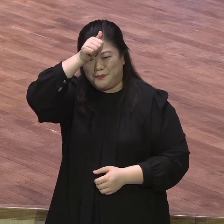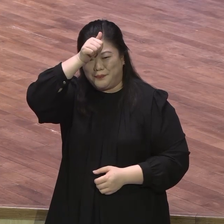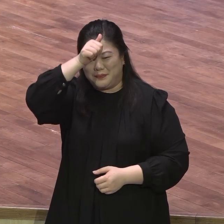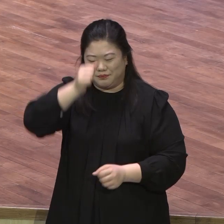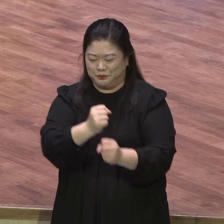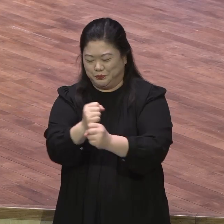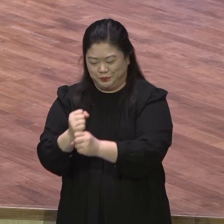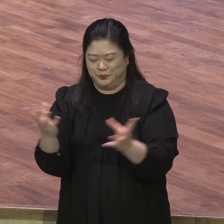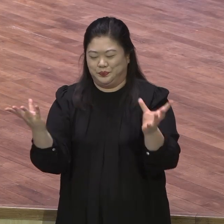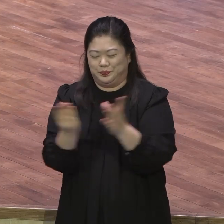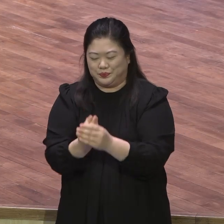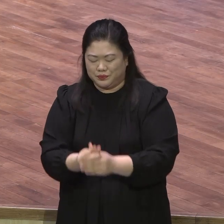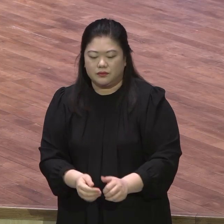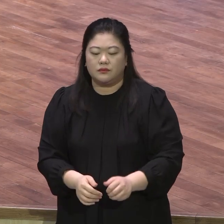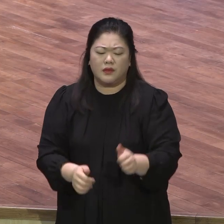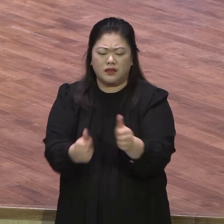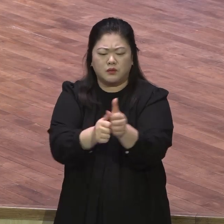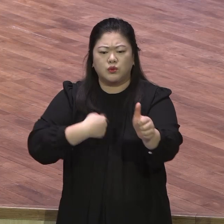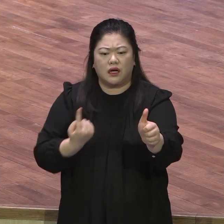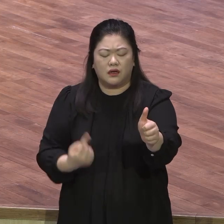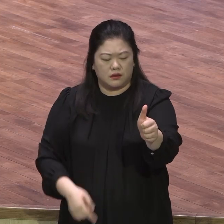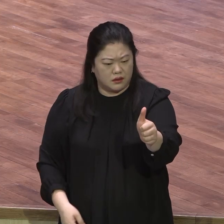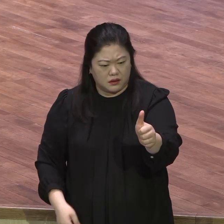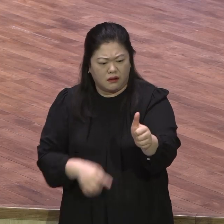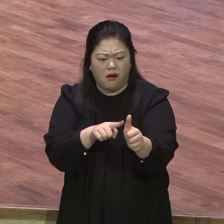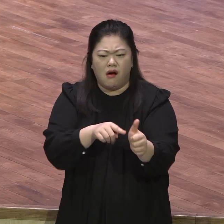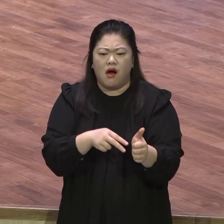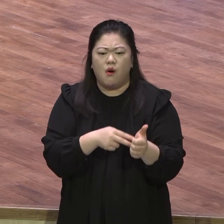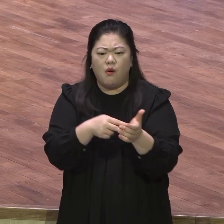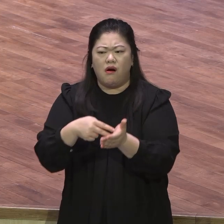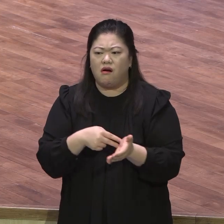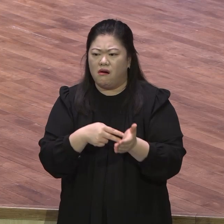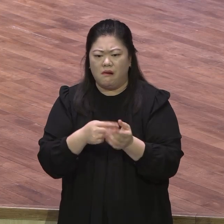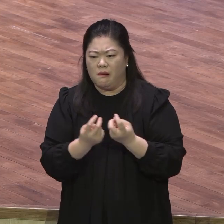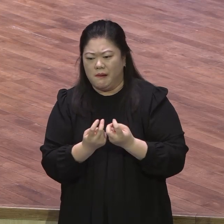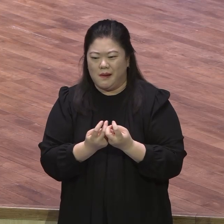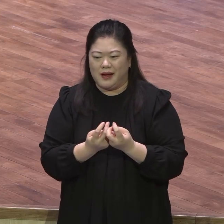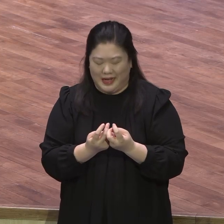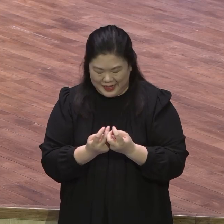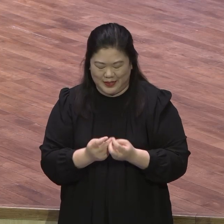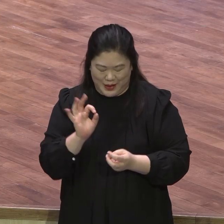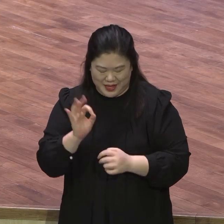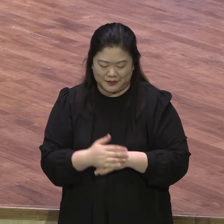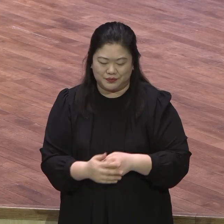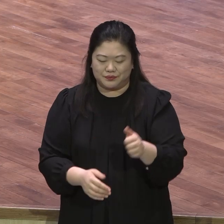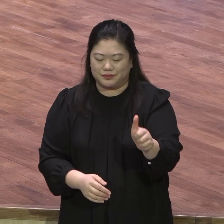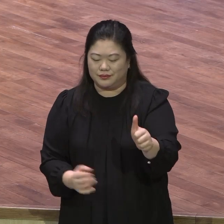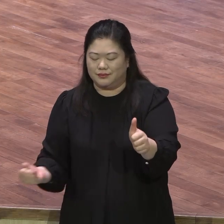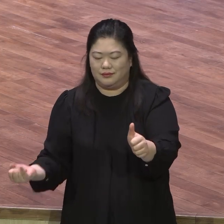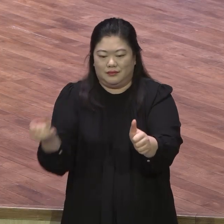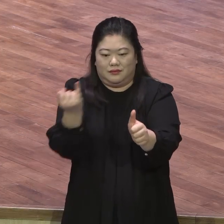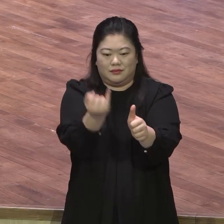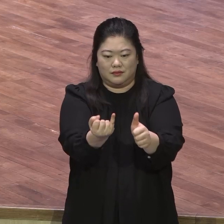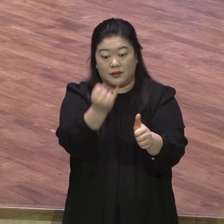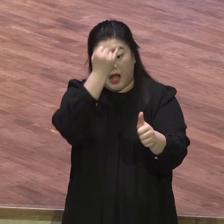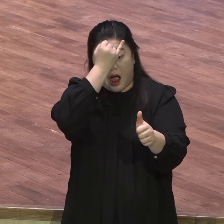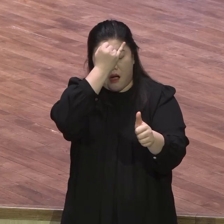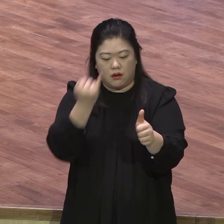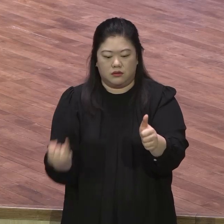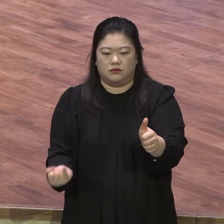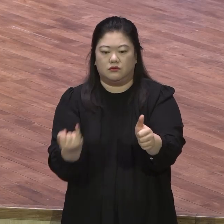것이 외롭게 보여가지고 배피를 만들 배피를 붙여주었어요. 그리고 이 가정을 이루어 준 거라고. 그리고 교회.